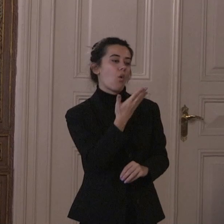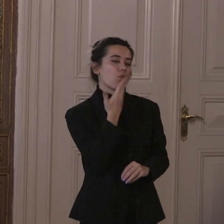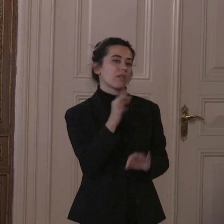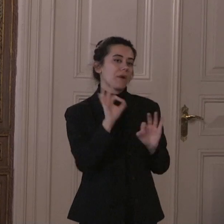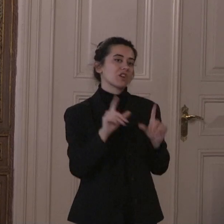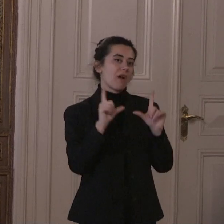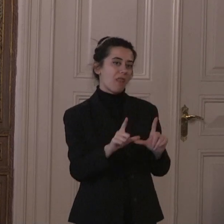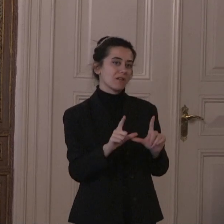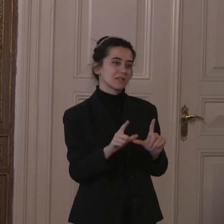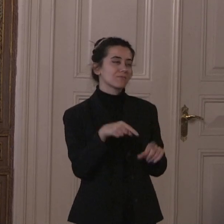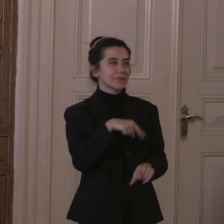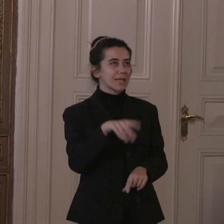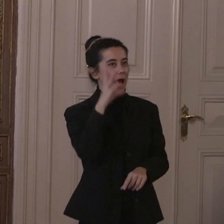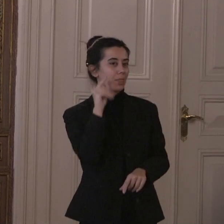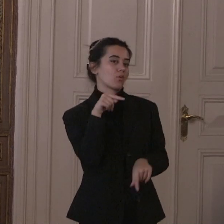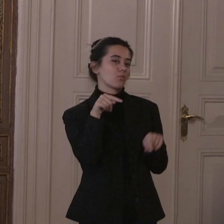Bizim anladığımız buydu.